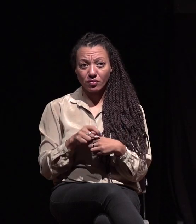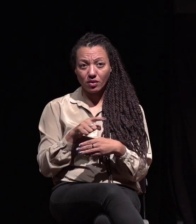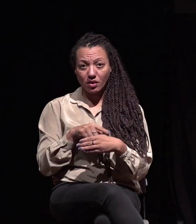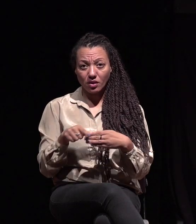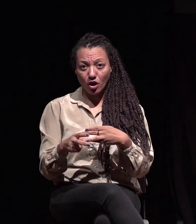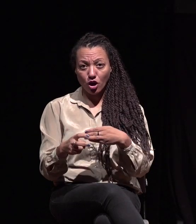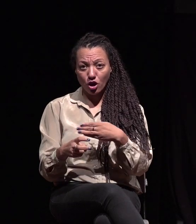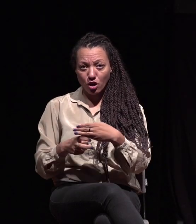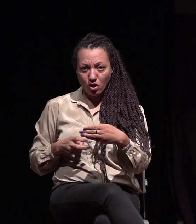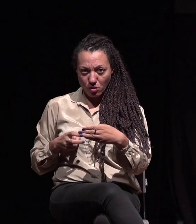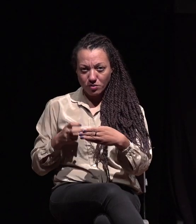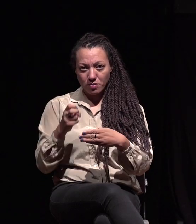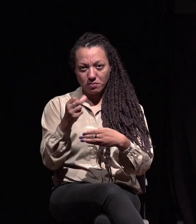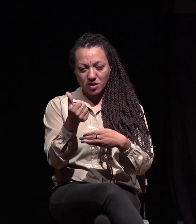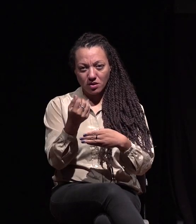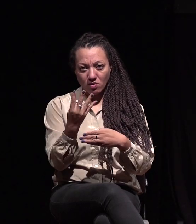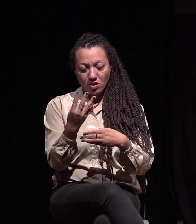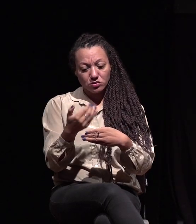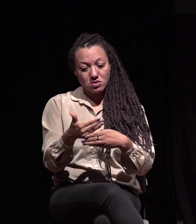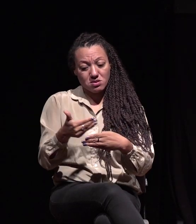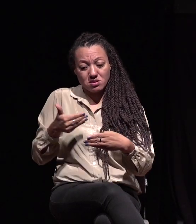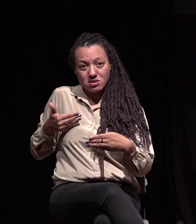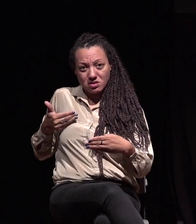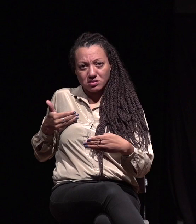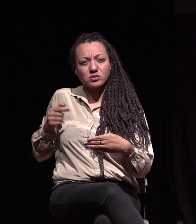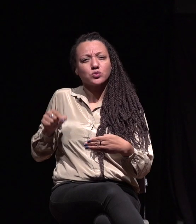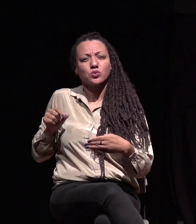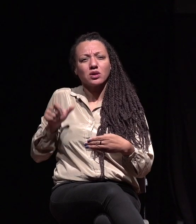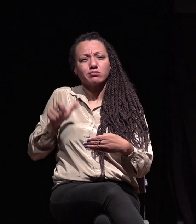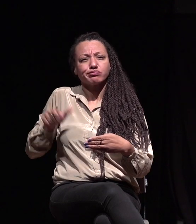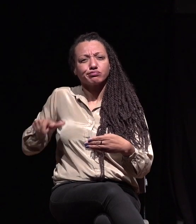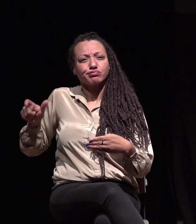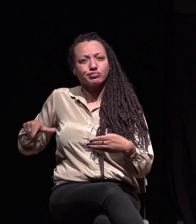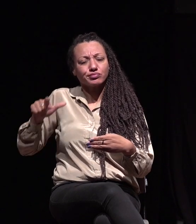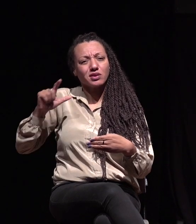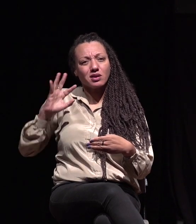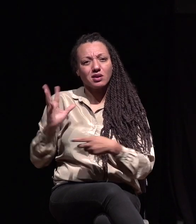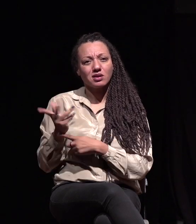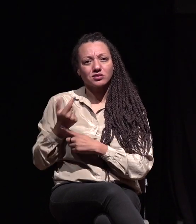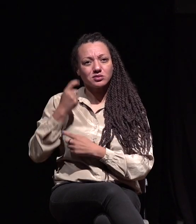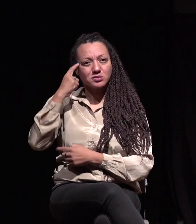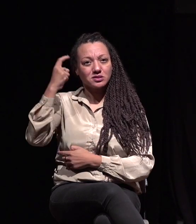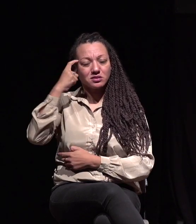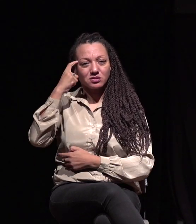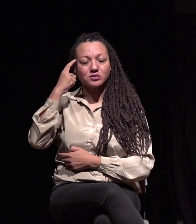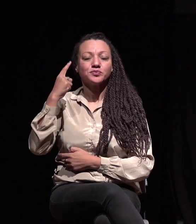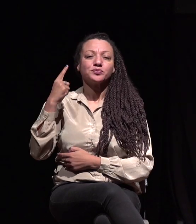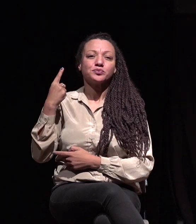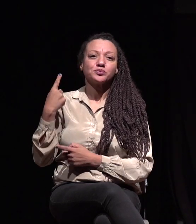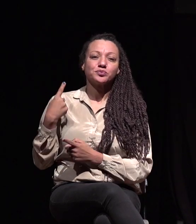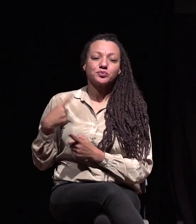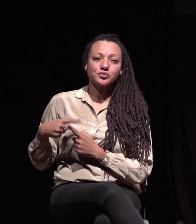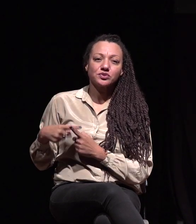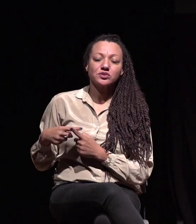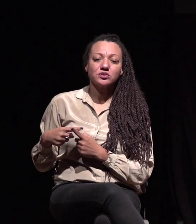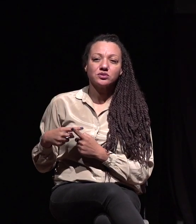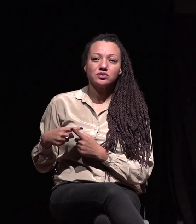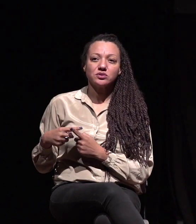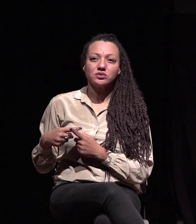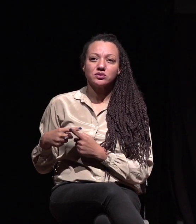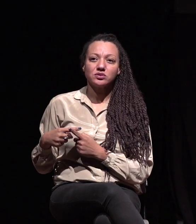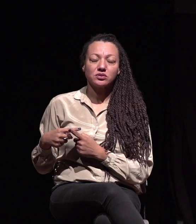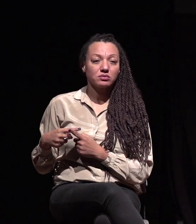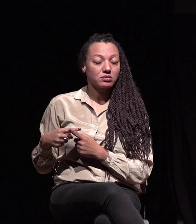e, digamos assim, a realização desse projeto de emancipação e projeto de progresso do país que se torna